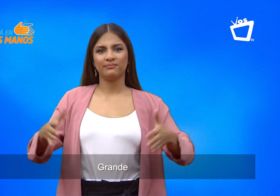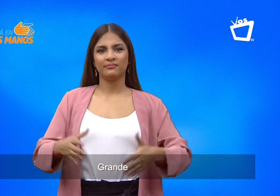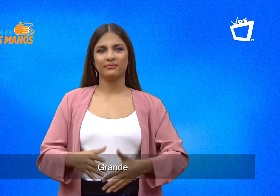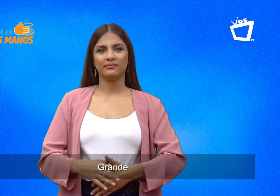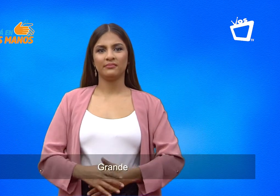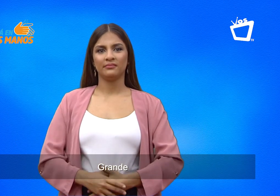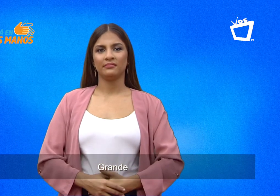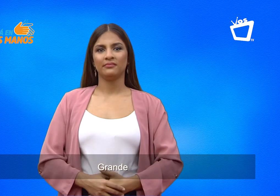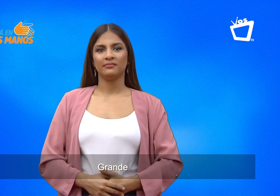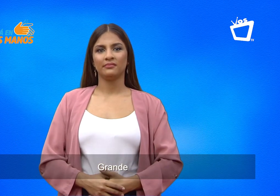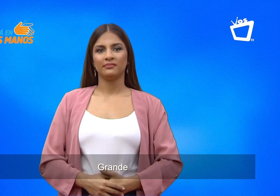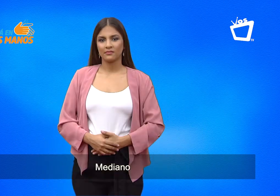Grande.